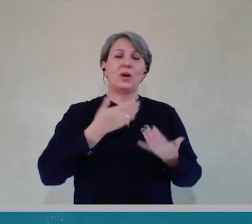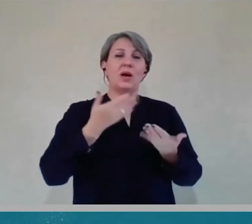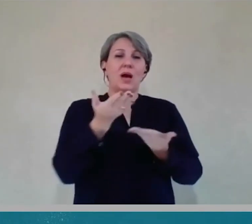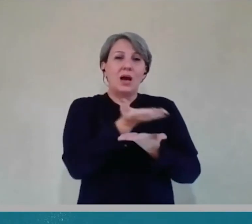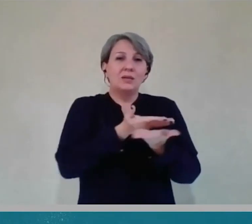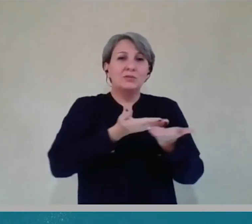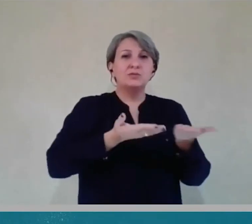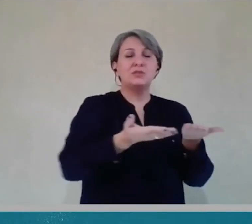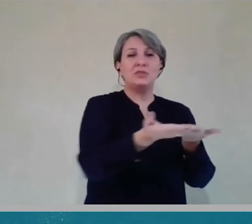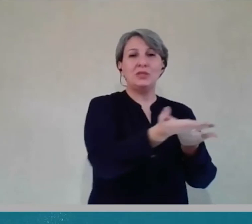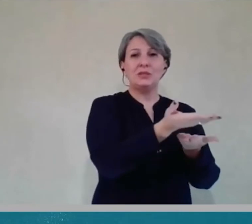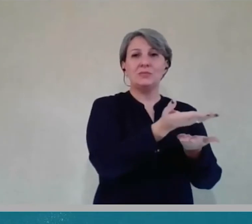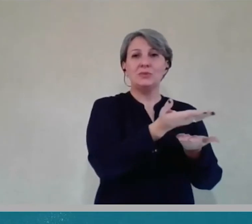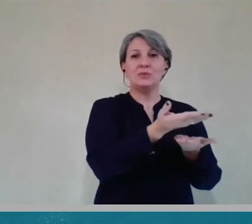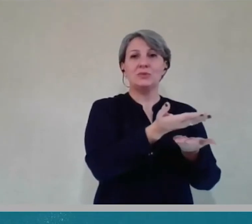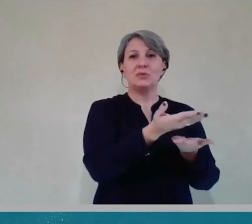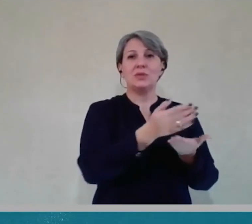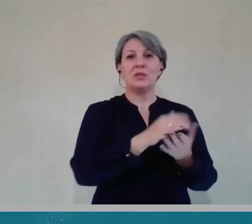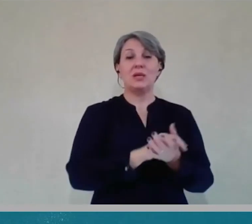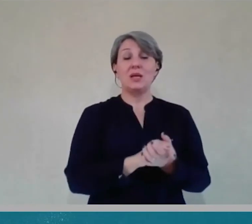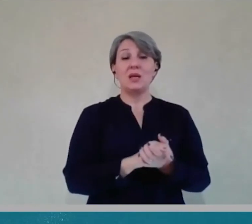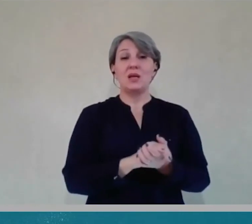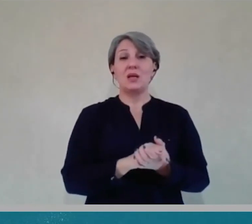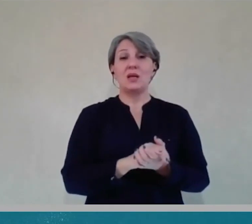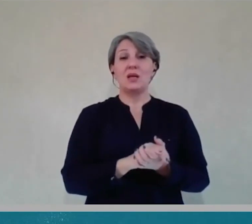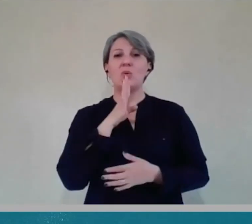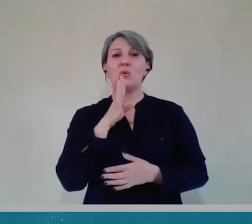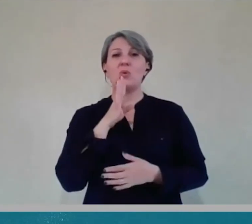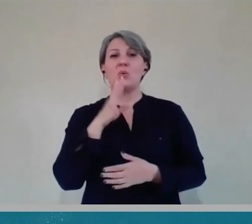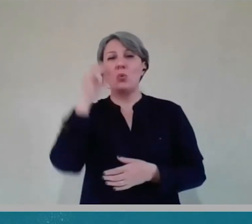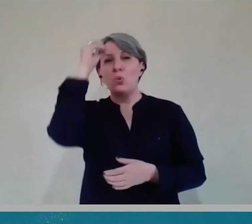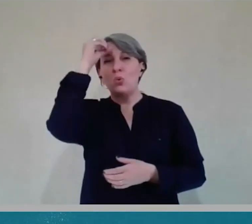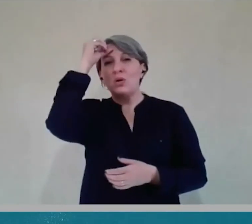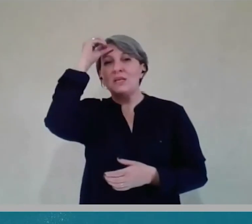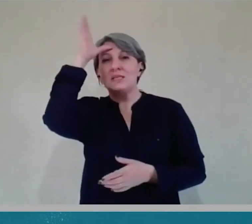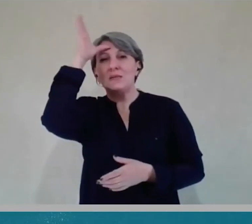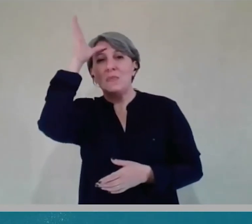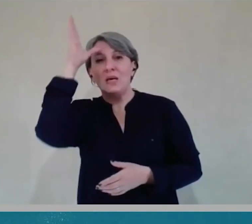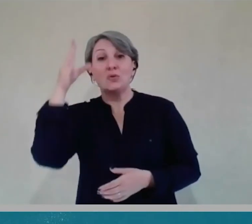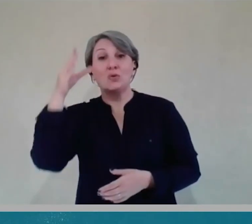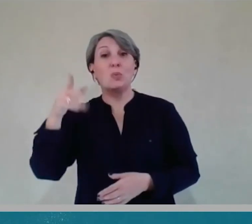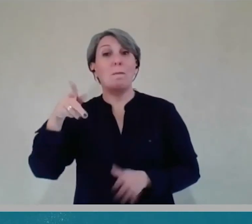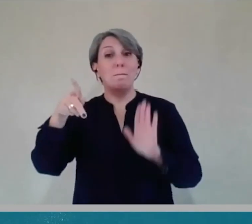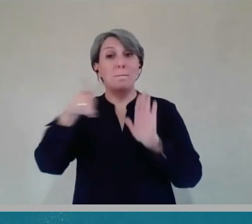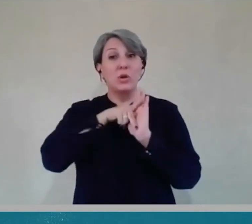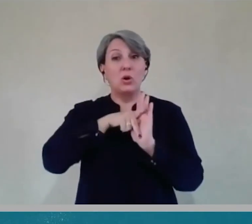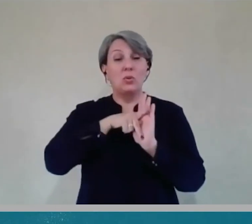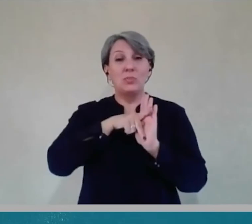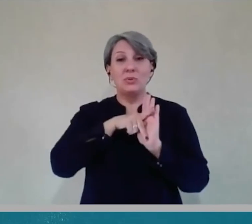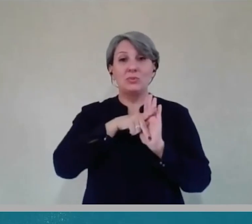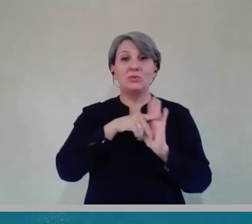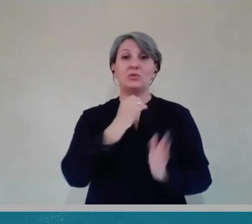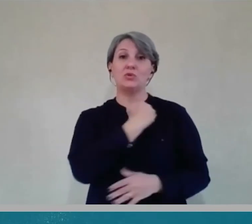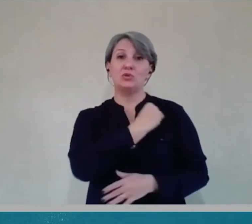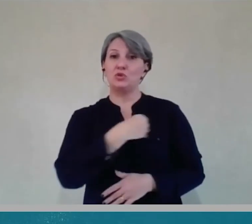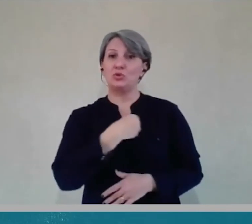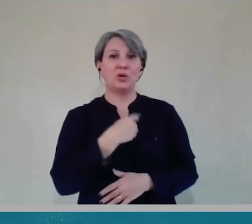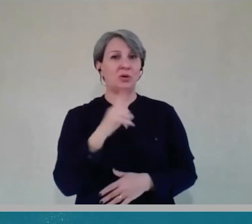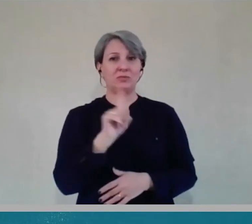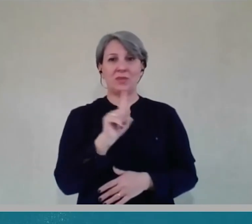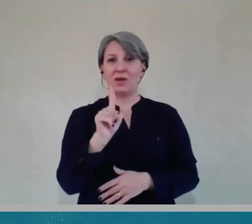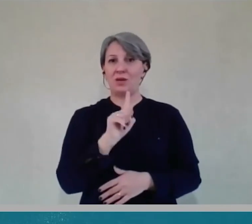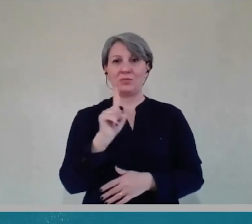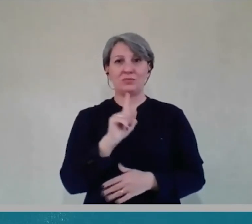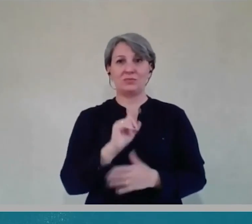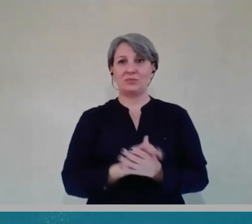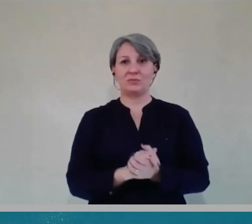palavra do conhecimento dele, não é a palavra da teologia dele, não. Ele estava anunciando a própria palavra da vida, que é uma